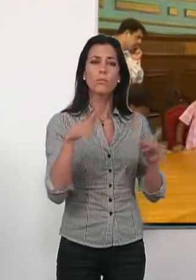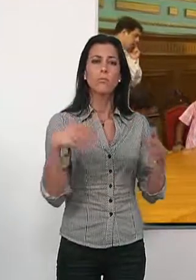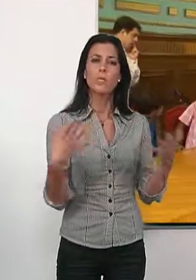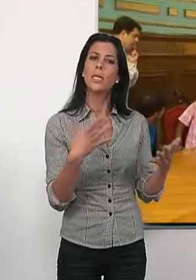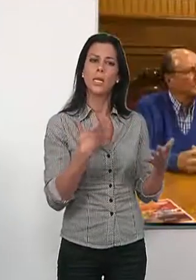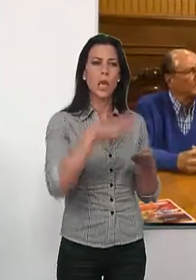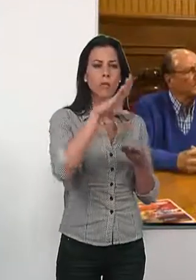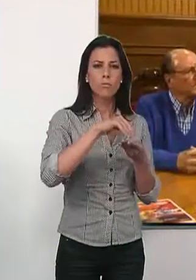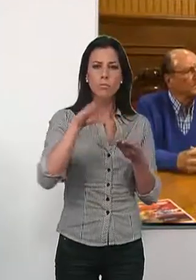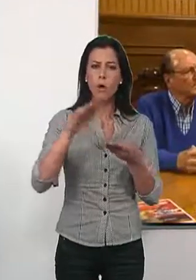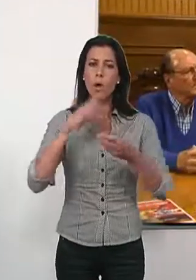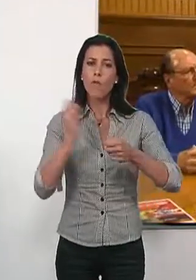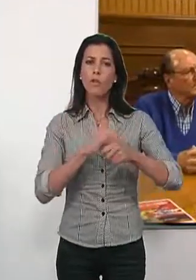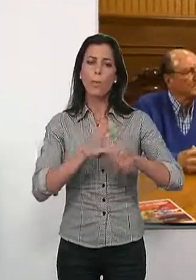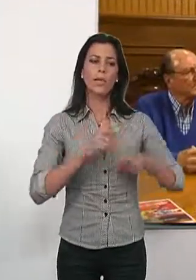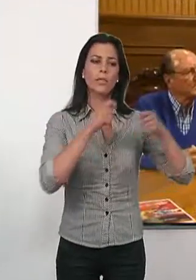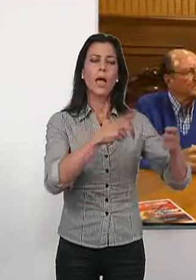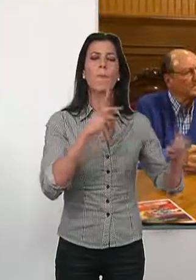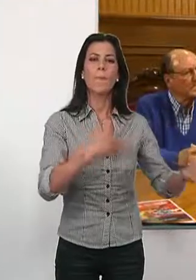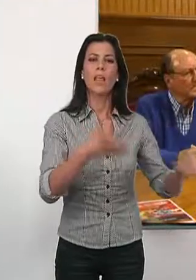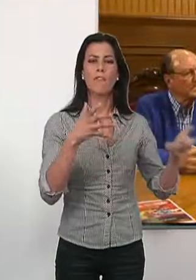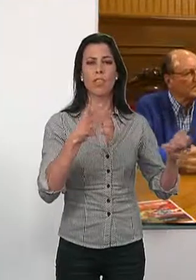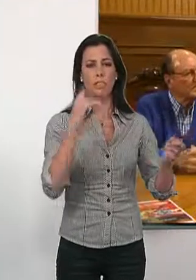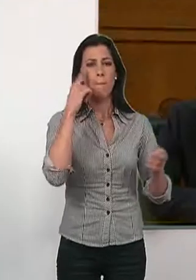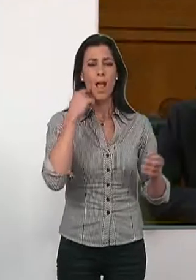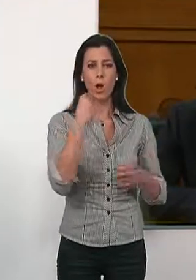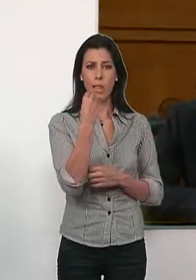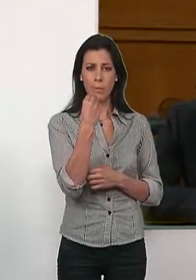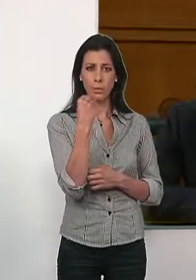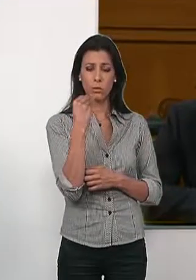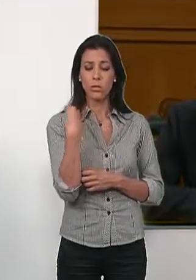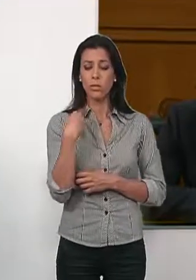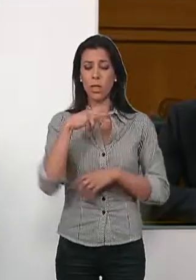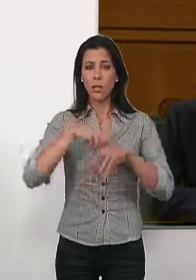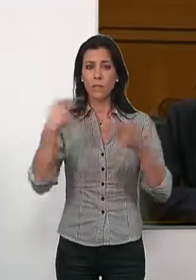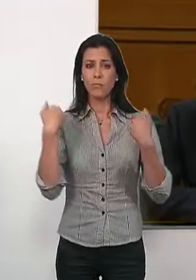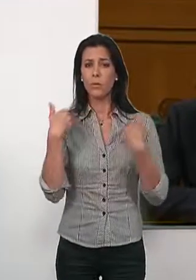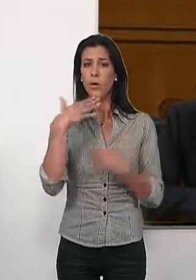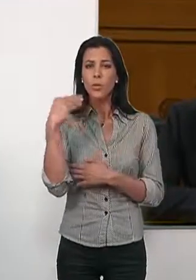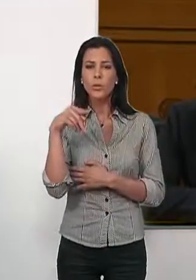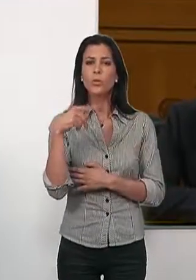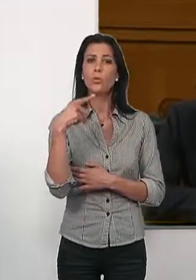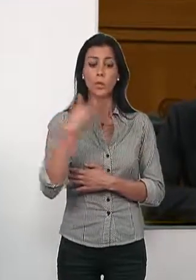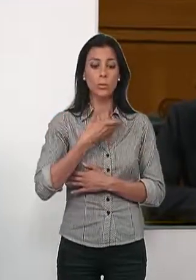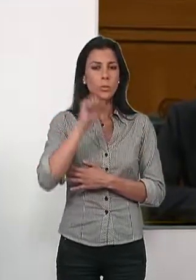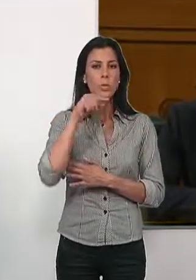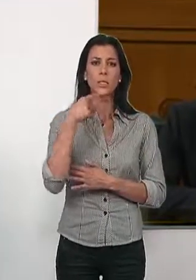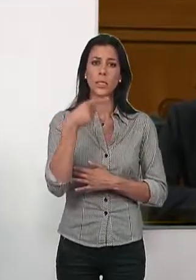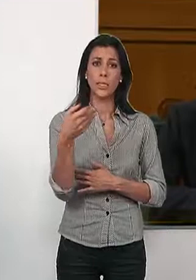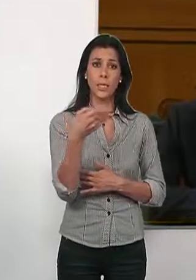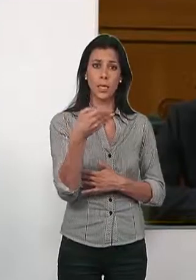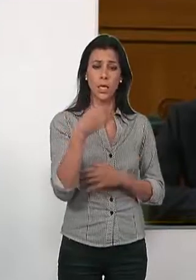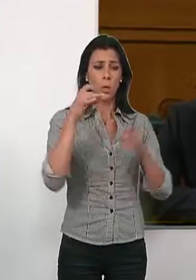finalidad es recaudar fondos en beneficio del banco de alimentos el edil de juventud del ayuntamiento de motril